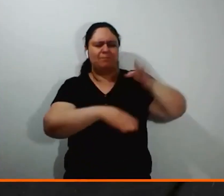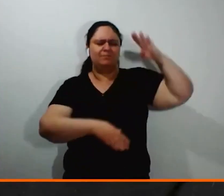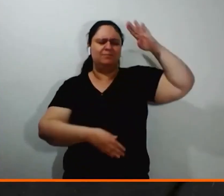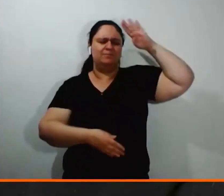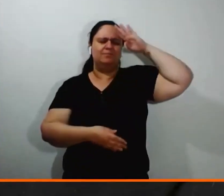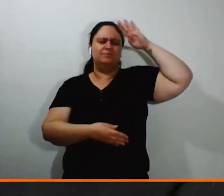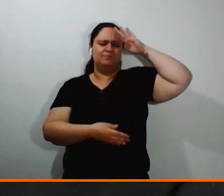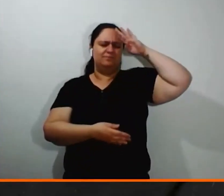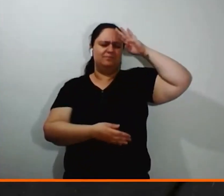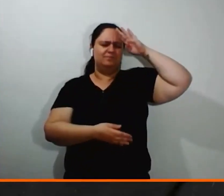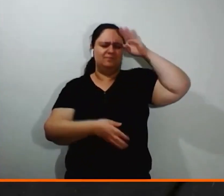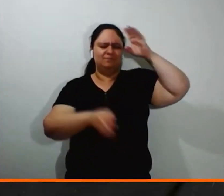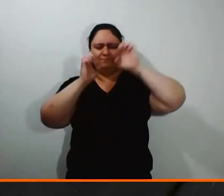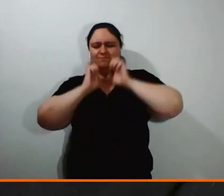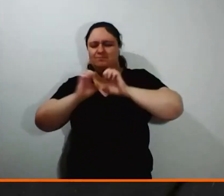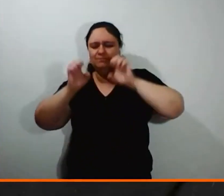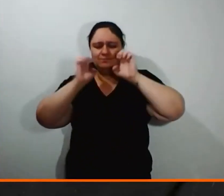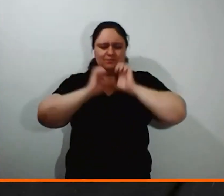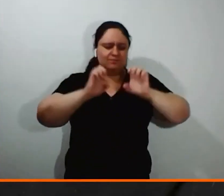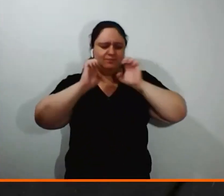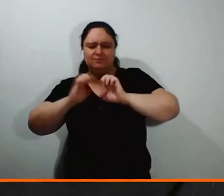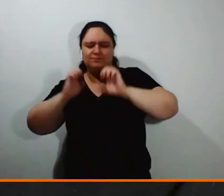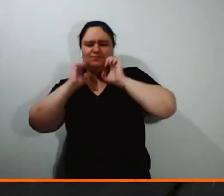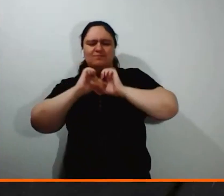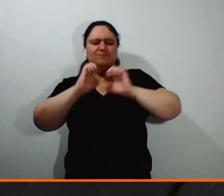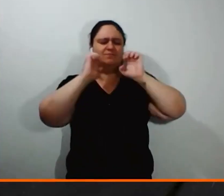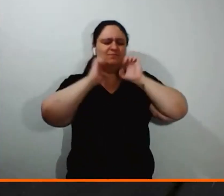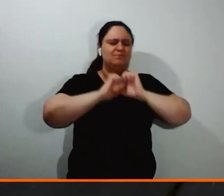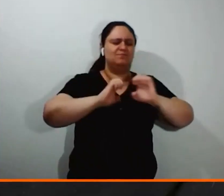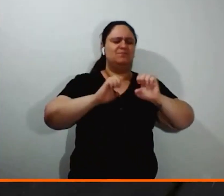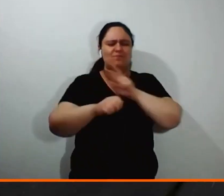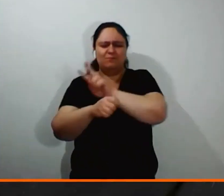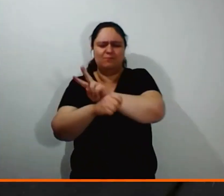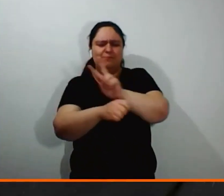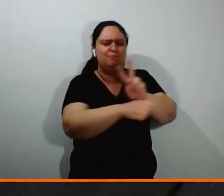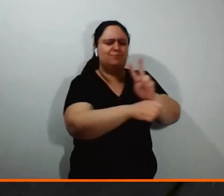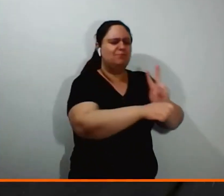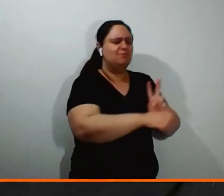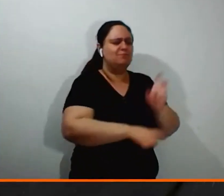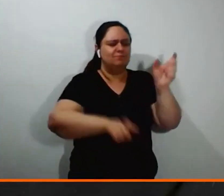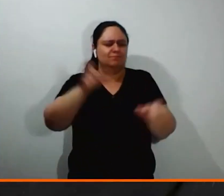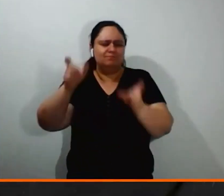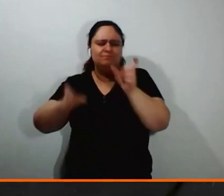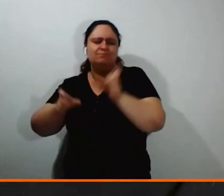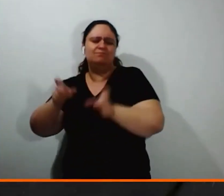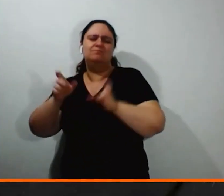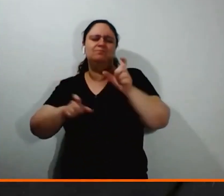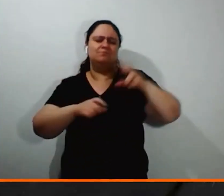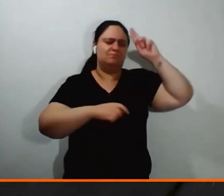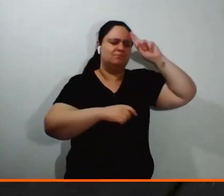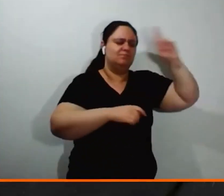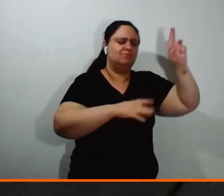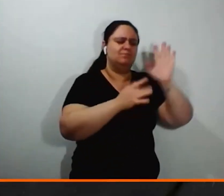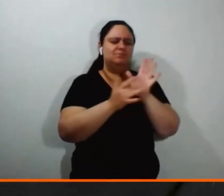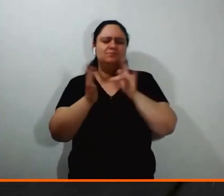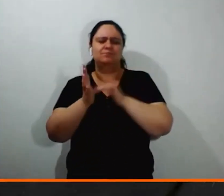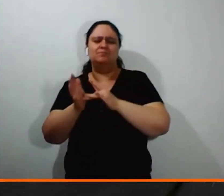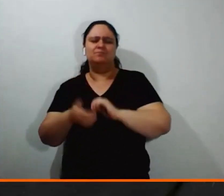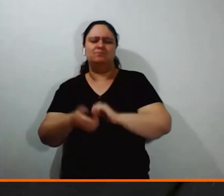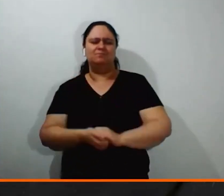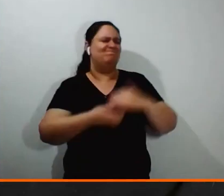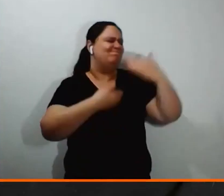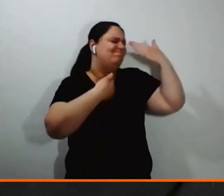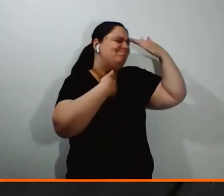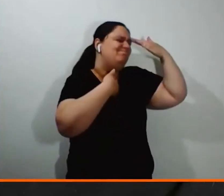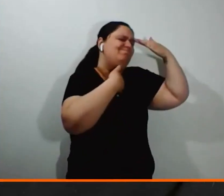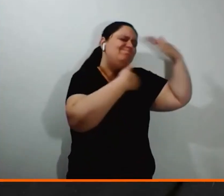pregando o Evangelho, ó, cuidando das pessoas. Senhor Jesus, muito obrigado pela vida